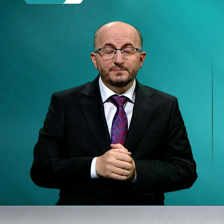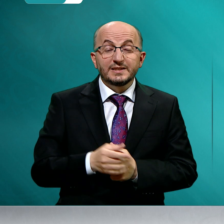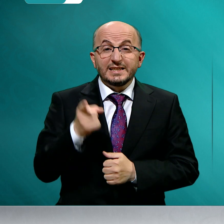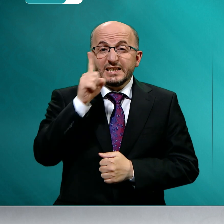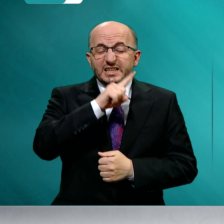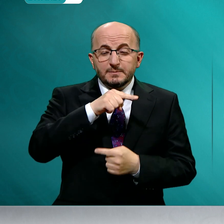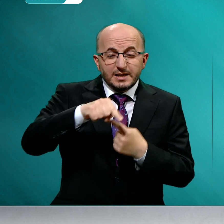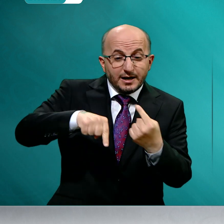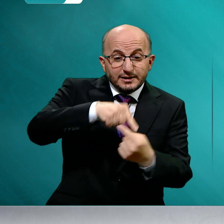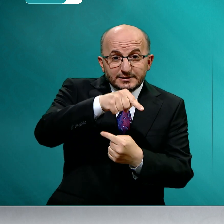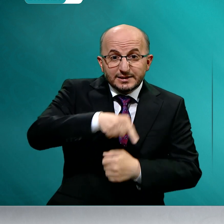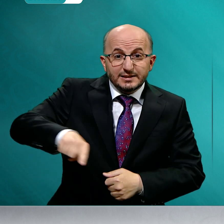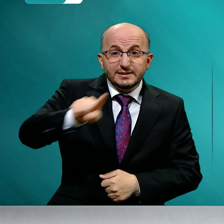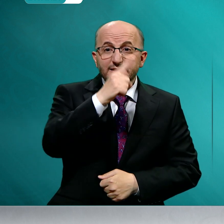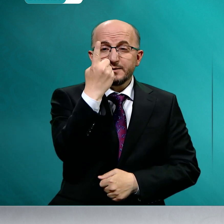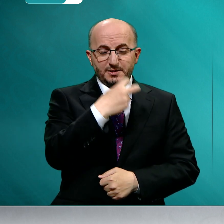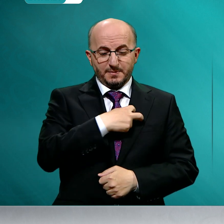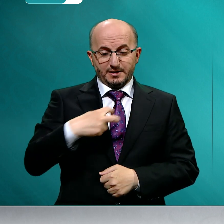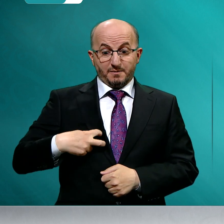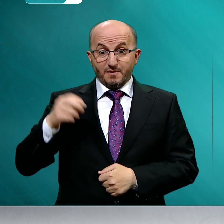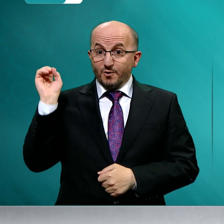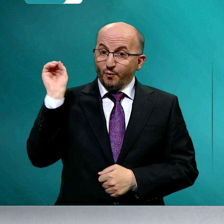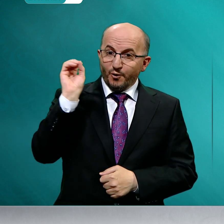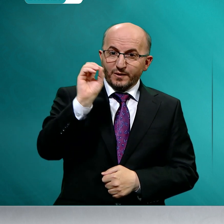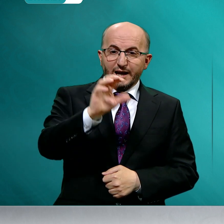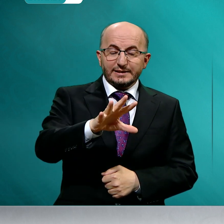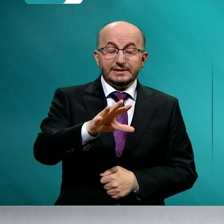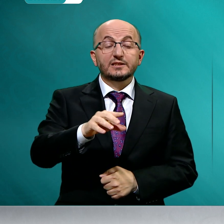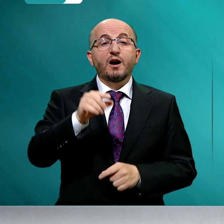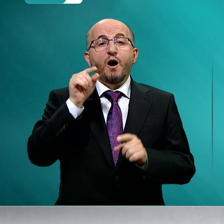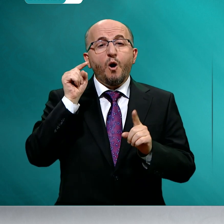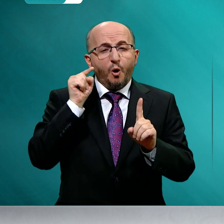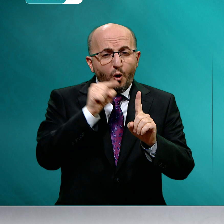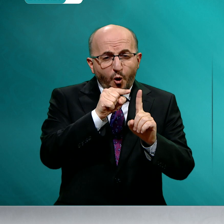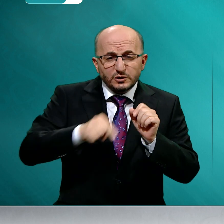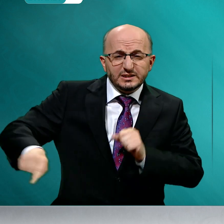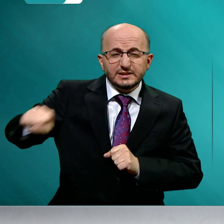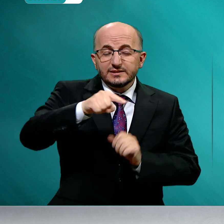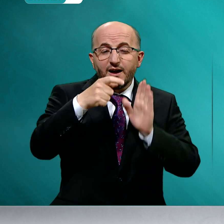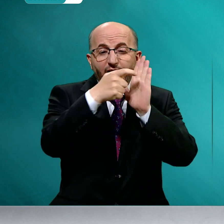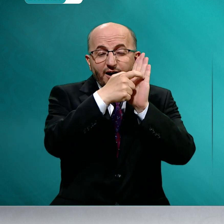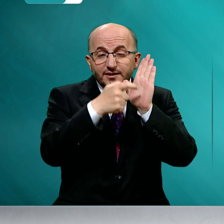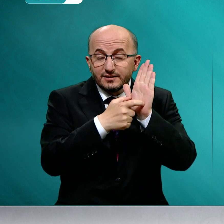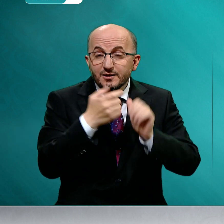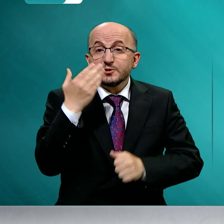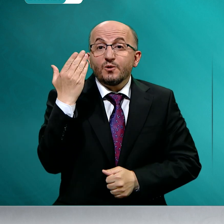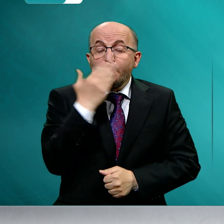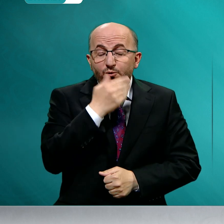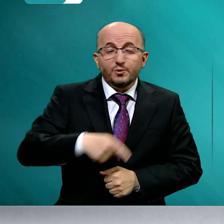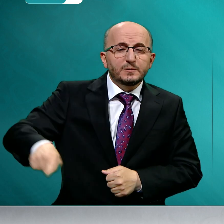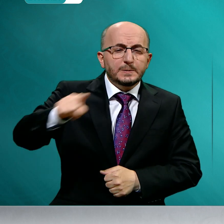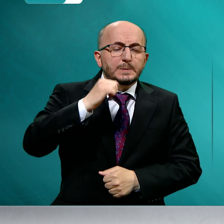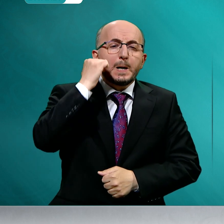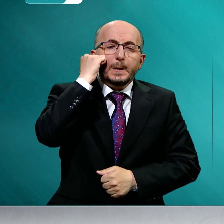Nitekim aranızdan size bir peygamber gönderdik. O size ayetlerimizi okuyor, sizi